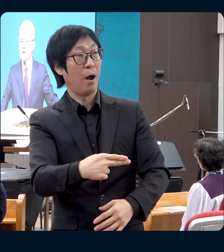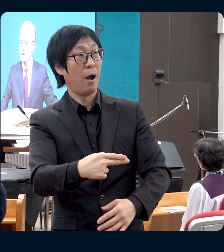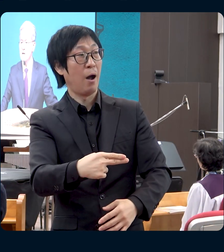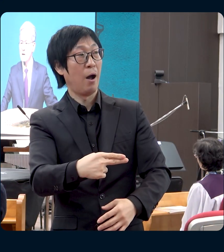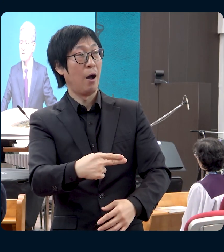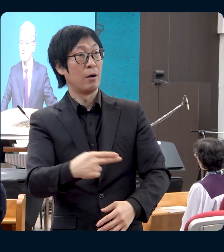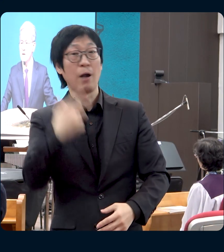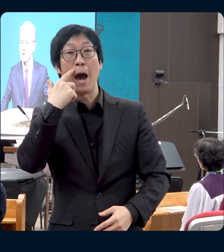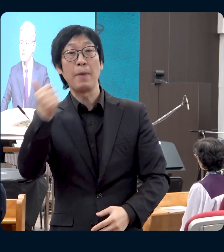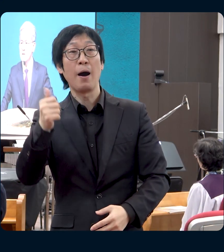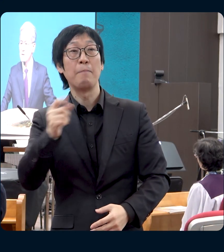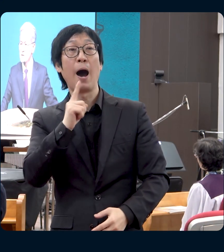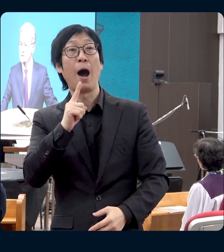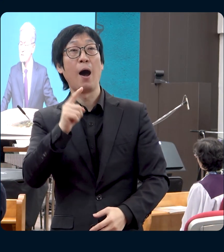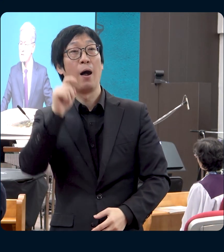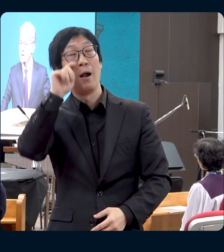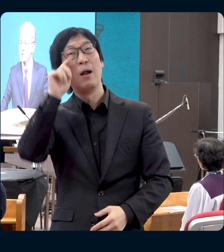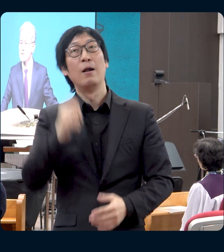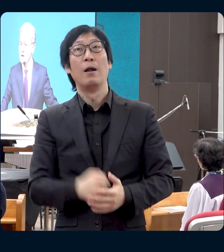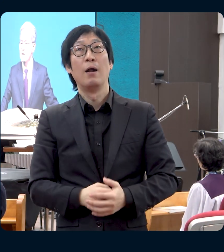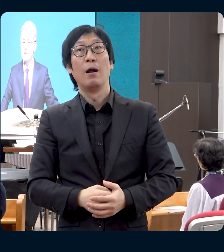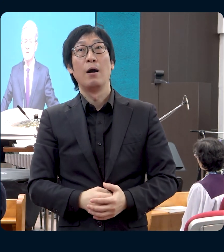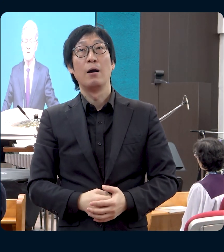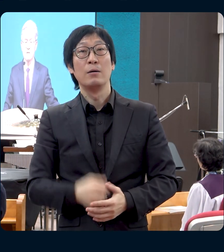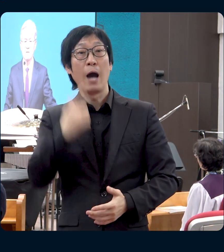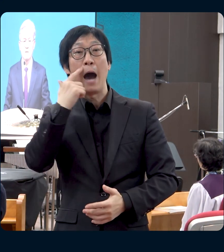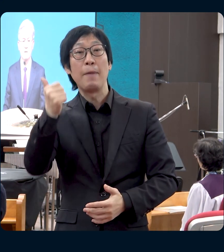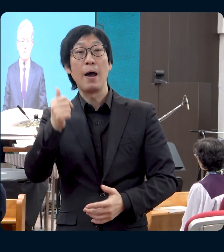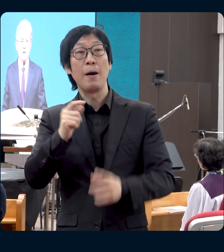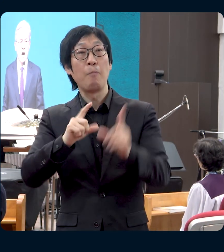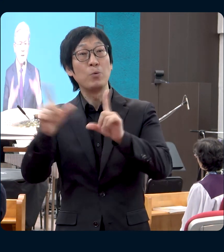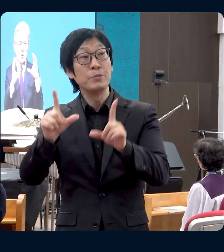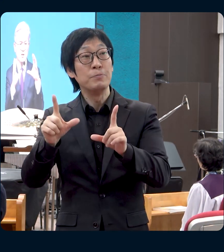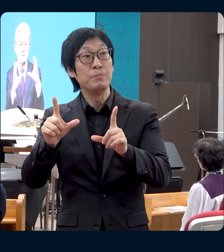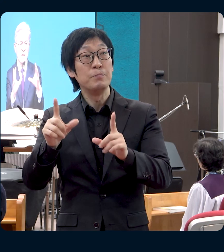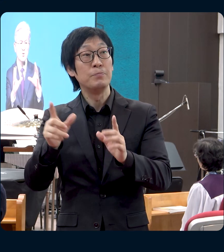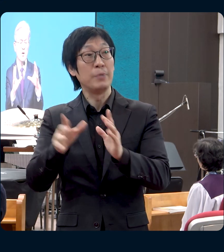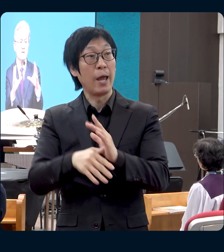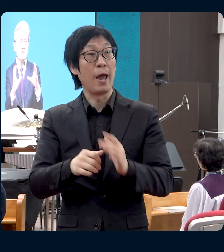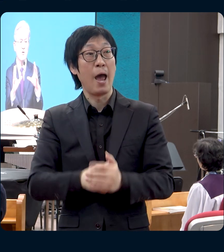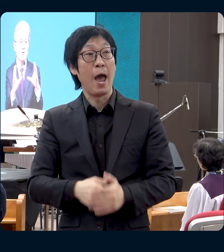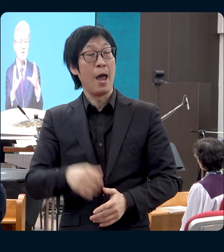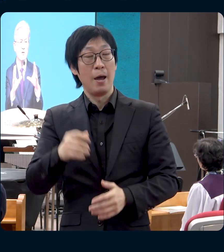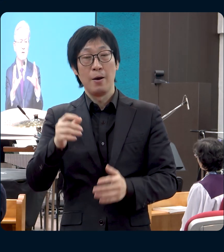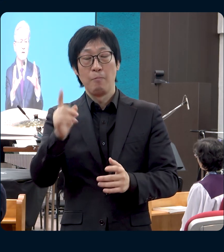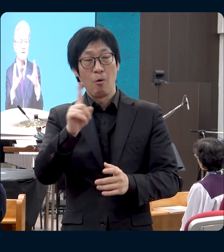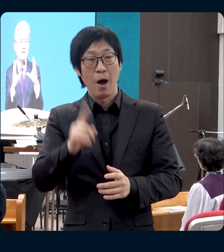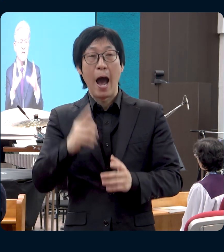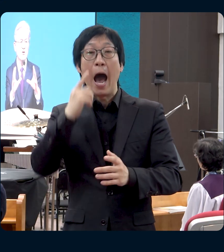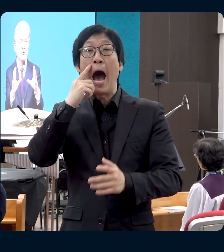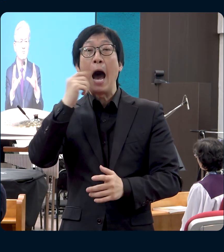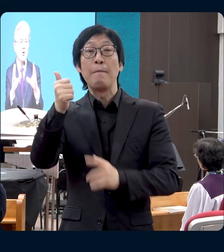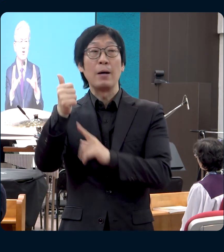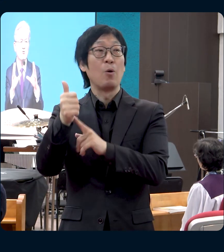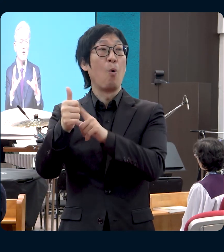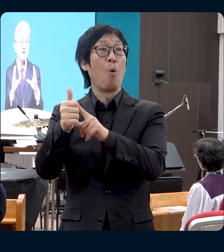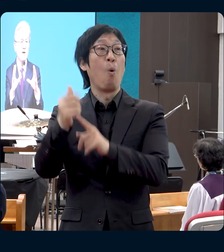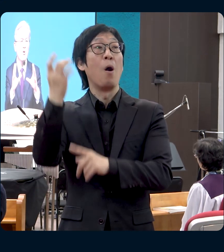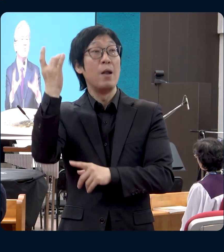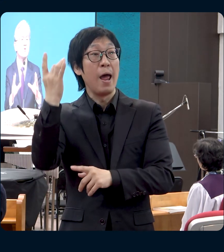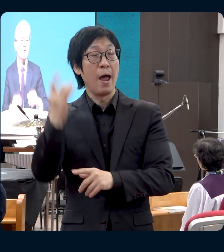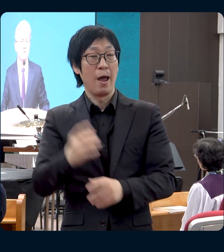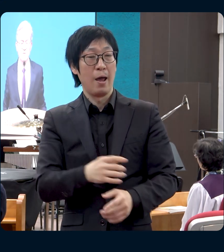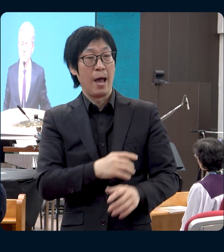말을 할 때가 있는데, 그러나 그때 그 아버지는 알아야 합니다. 아버지란 말 속에는요, 그 자녀를 버릴